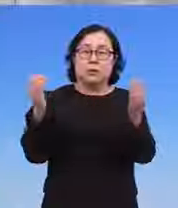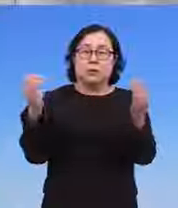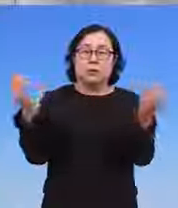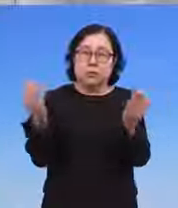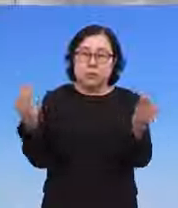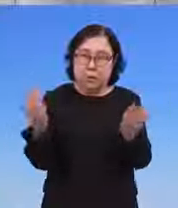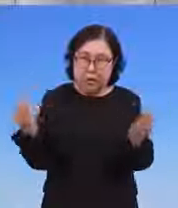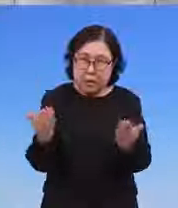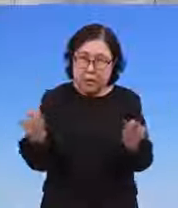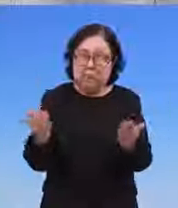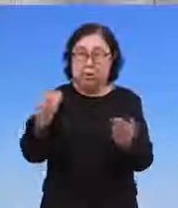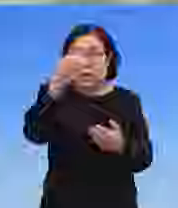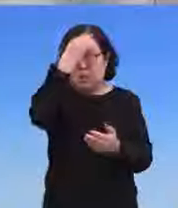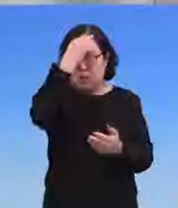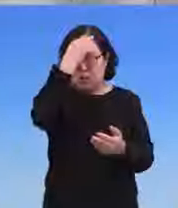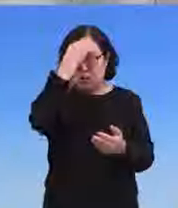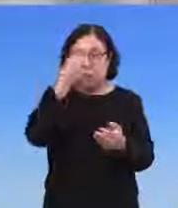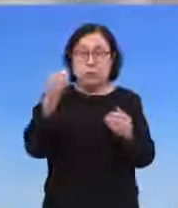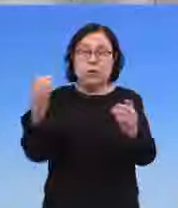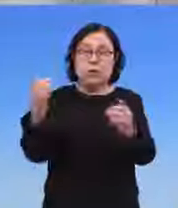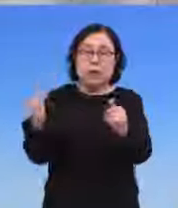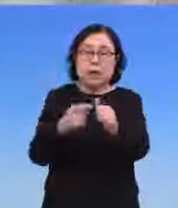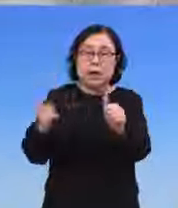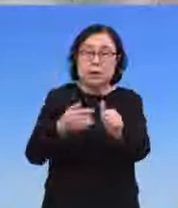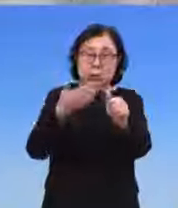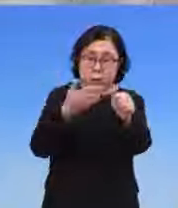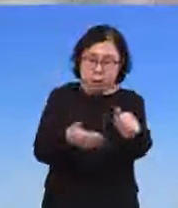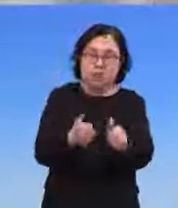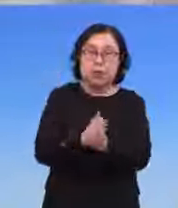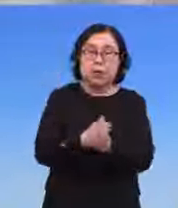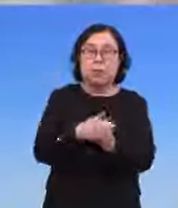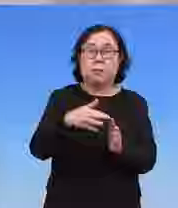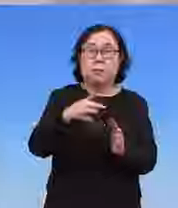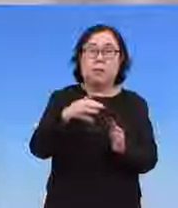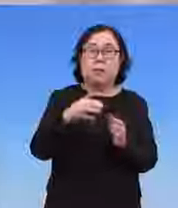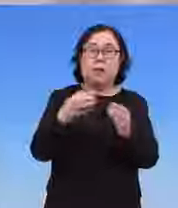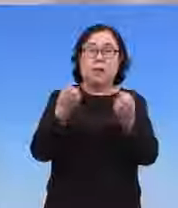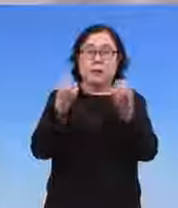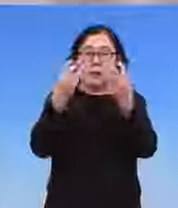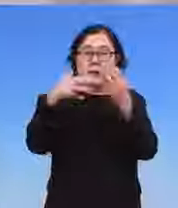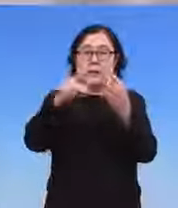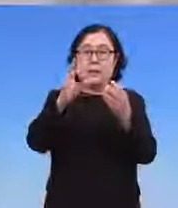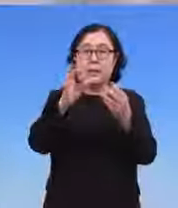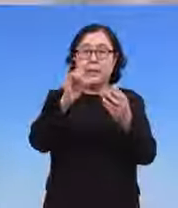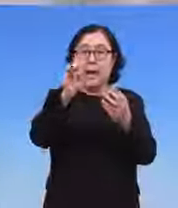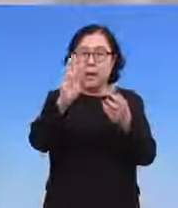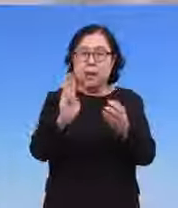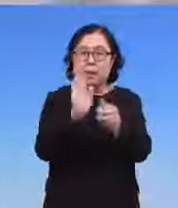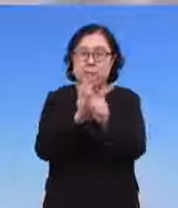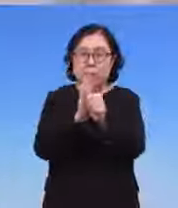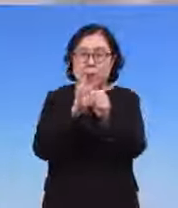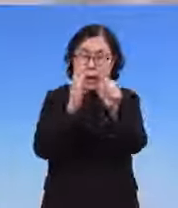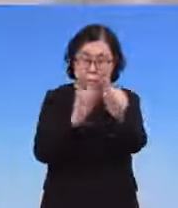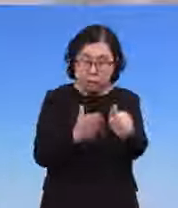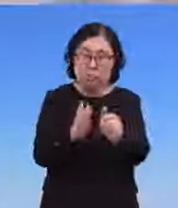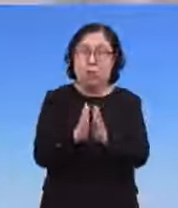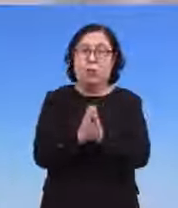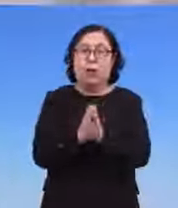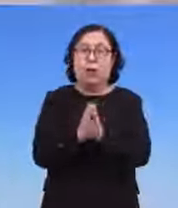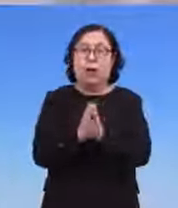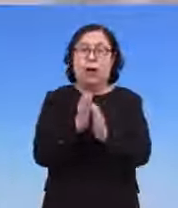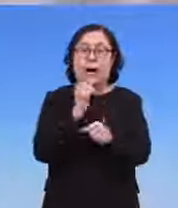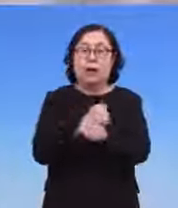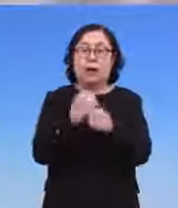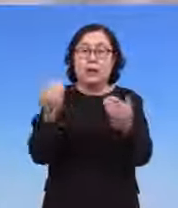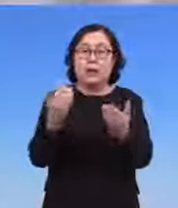알선하고 기술을 가르치고 창업을 도와주고 이런 일들을 이 공간에서 할 수만 있다면 얼마나 그 믿지 않는